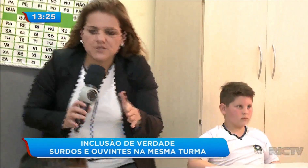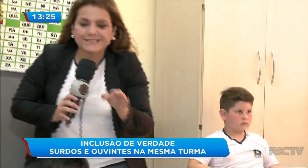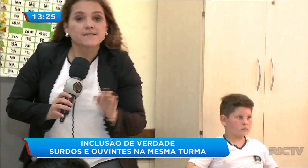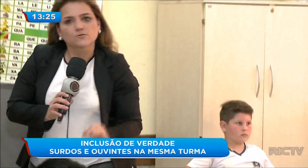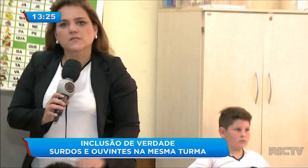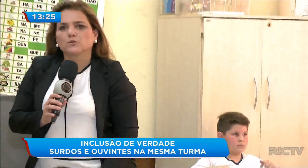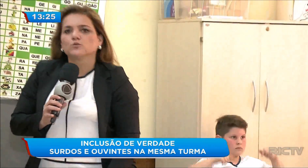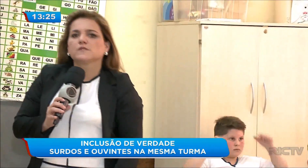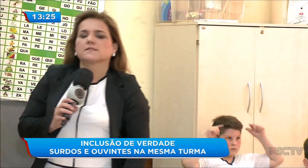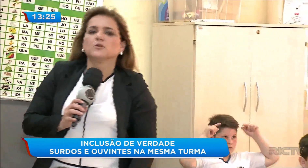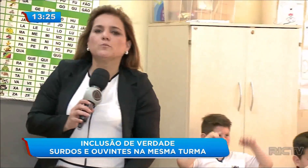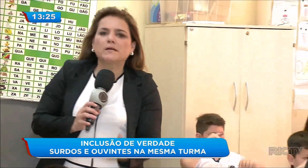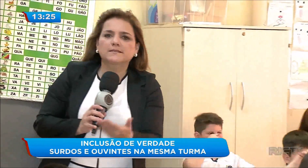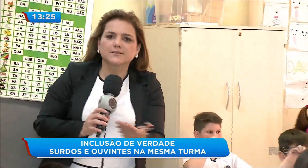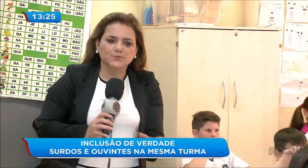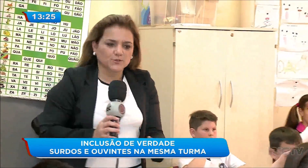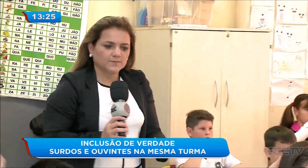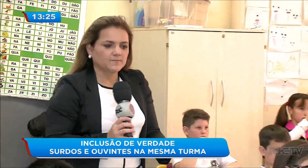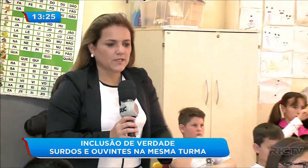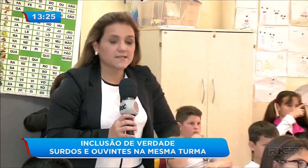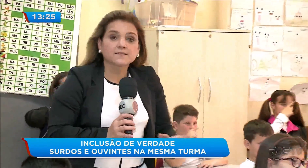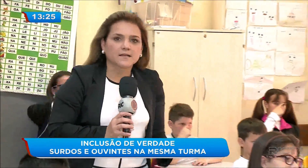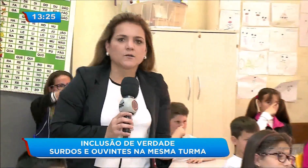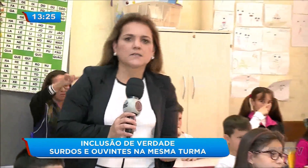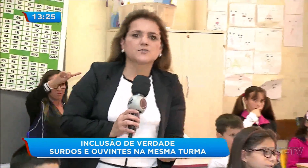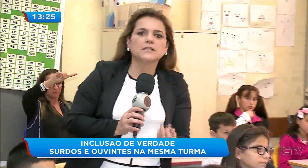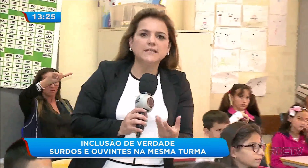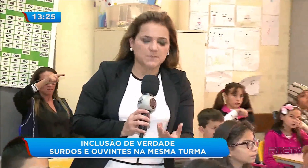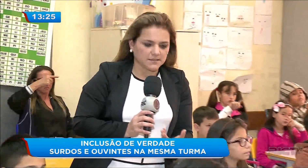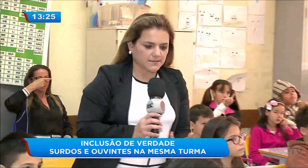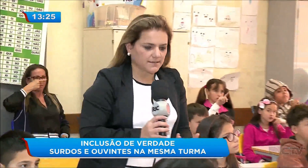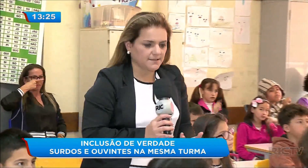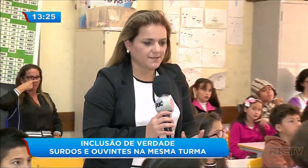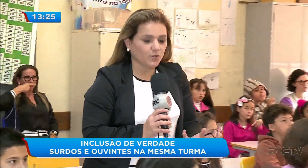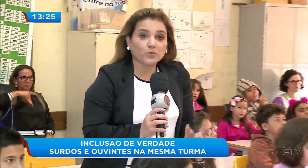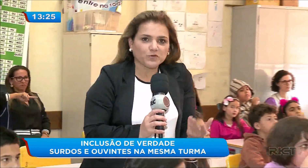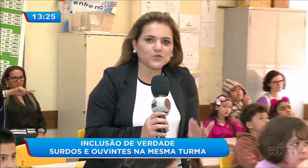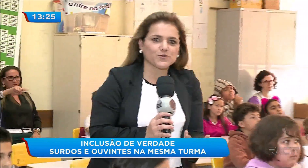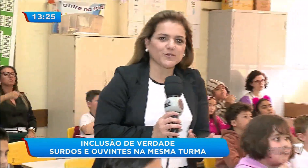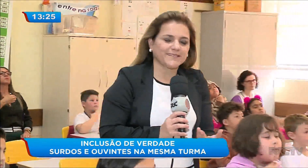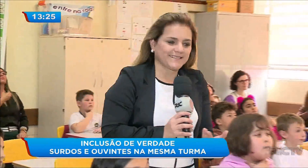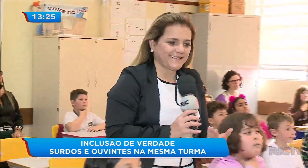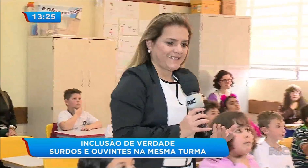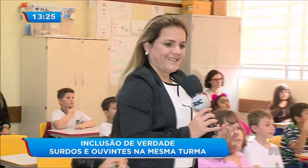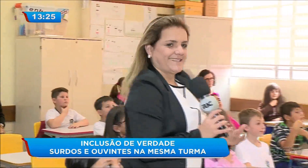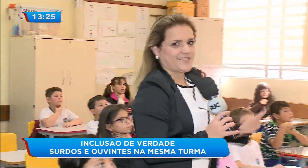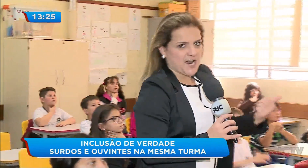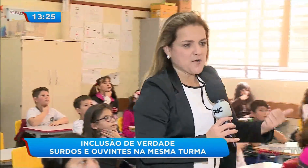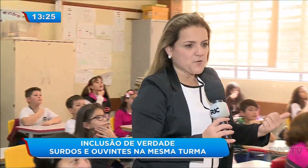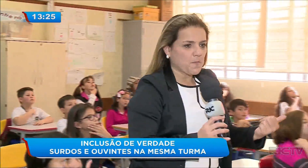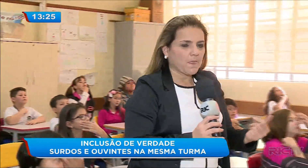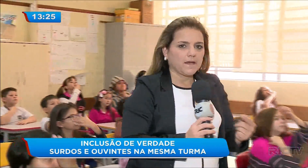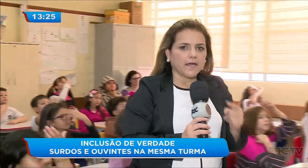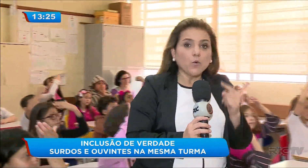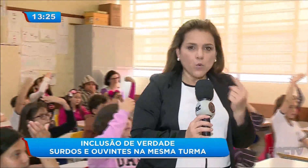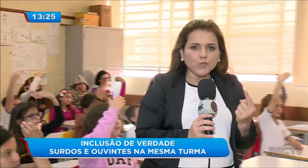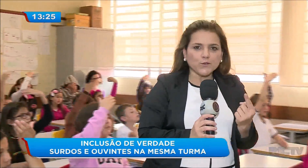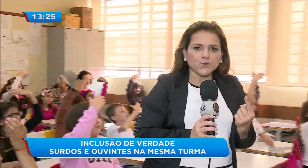média, 300 alunos estão passando por essas aulas de Libras. O professor Tiago é o único